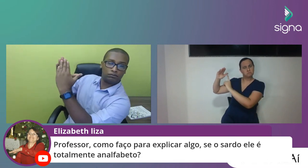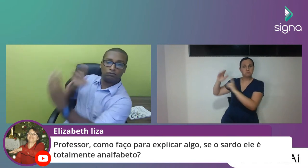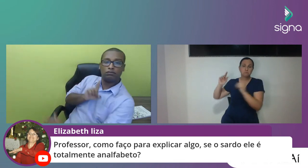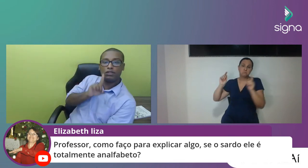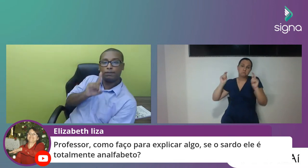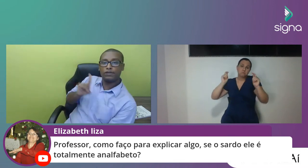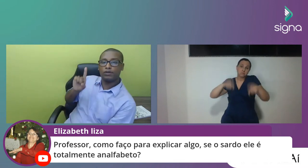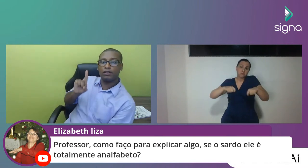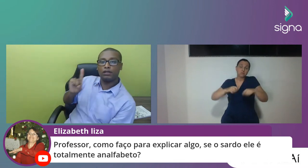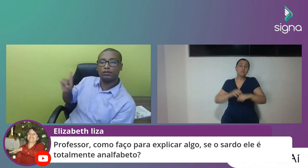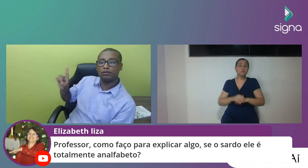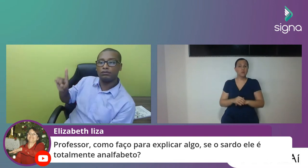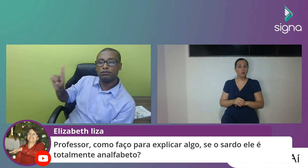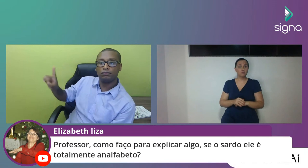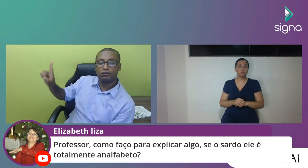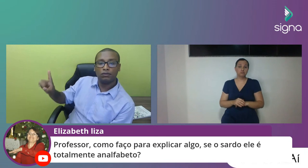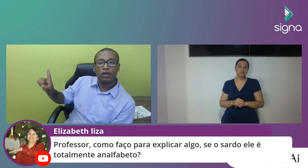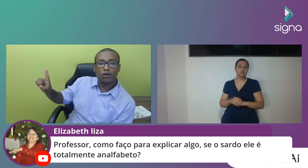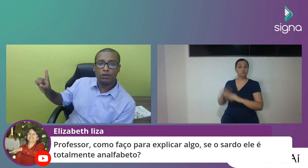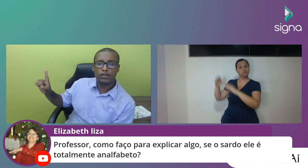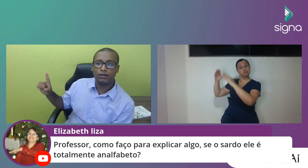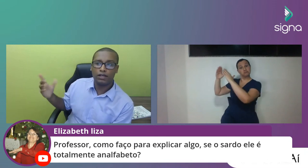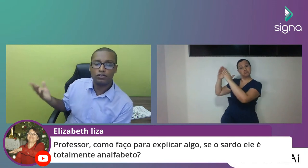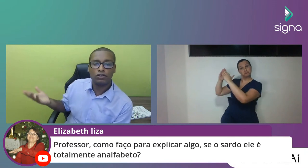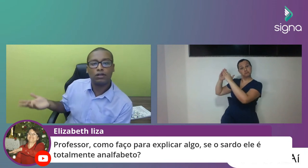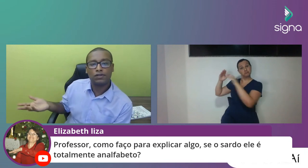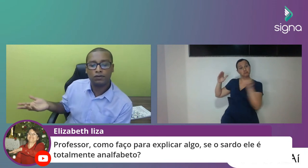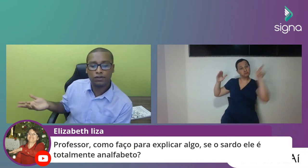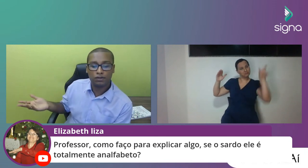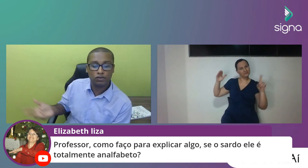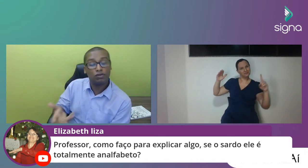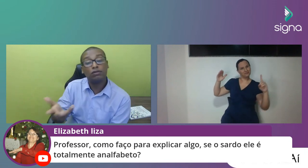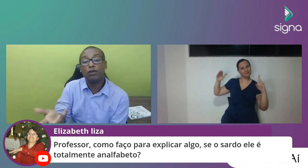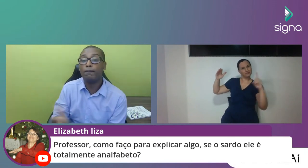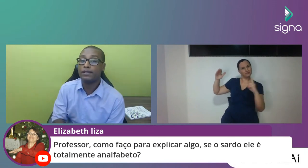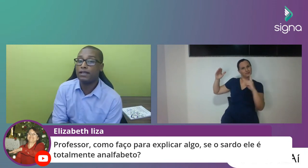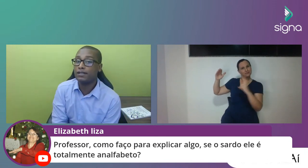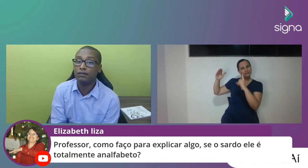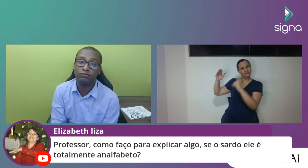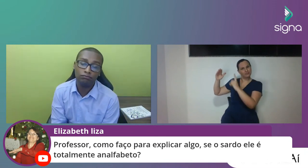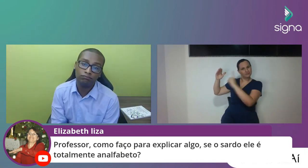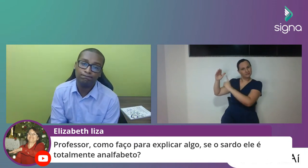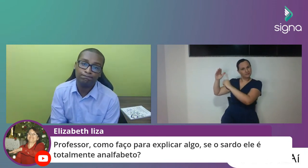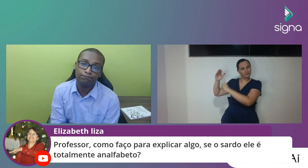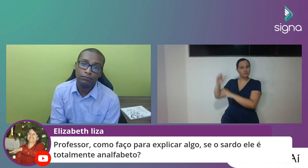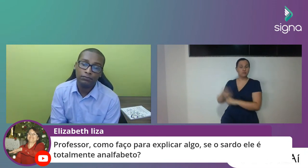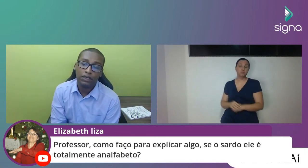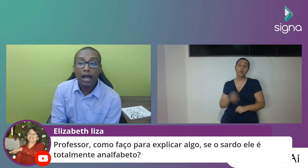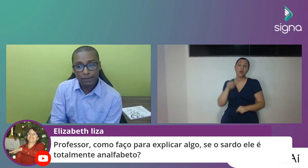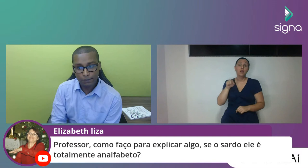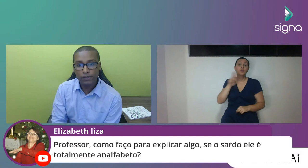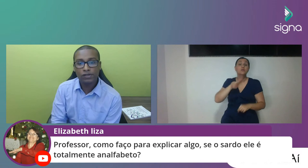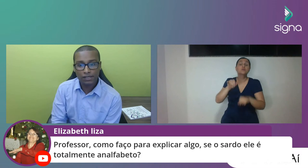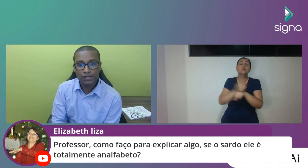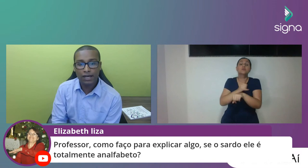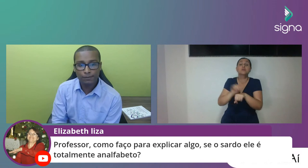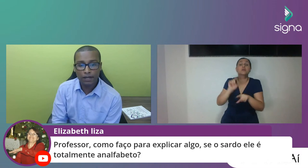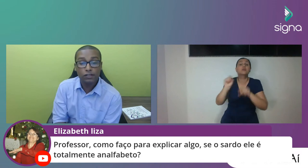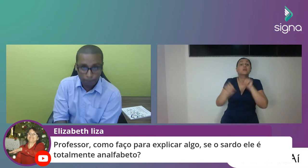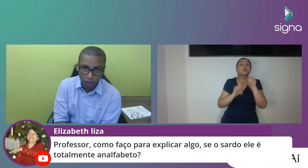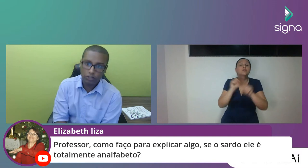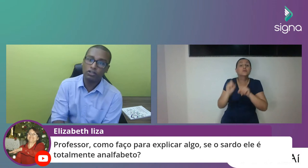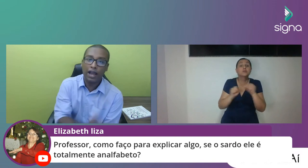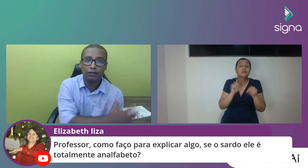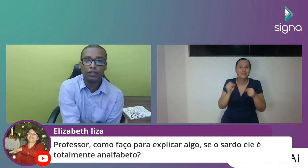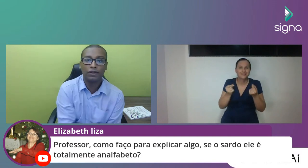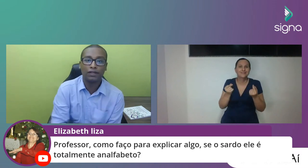Casa e a pessoa andando. Qual estratégia de tradução você usou? Compensação. Mas eu posso usar sinais